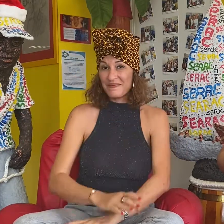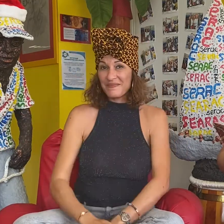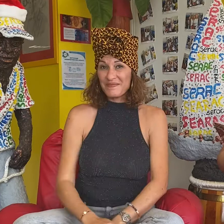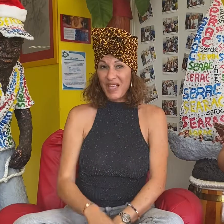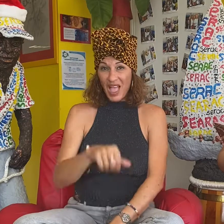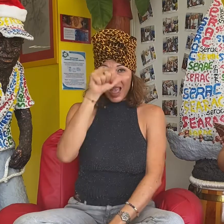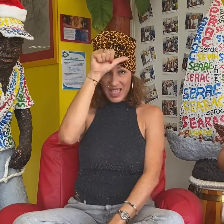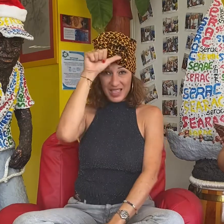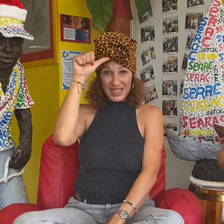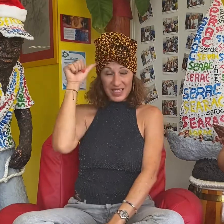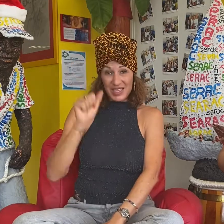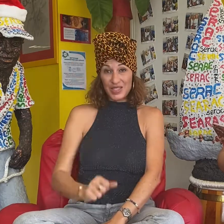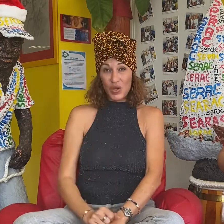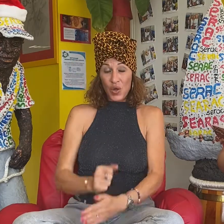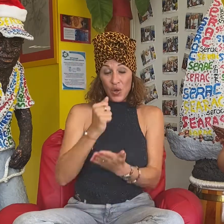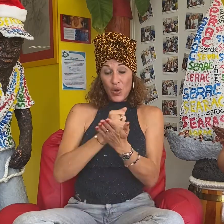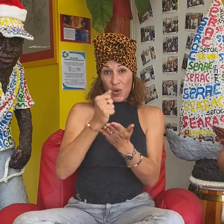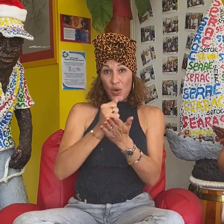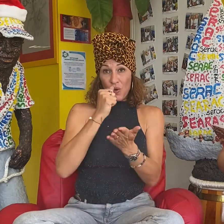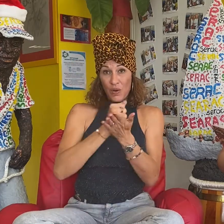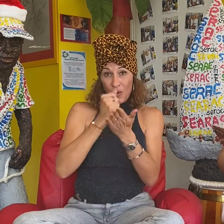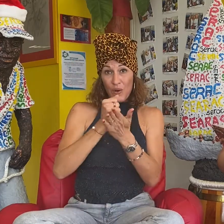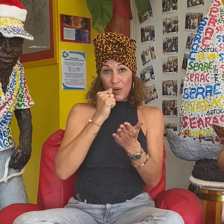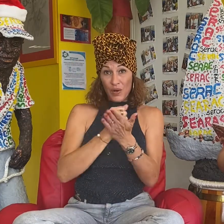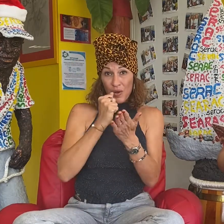Nino colle les roues des voitures.